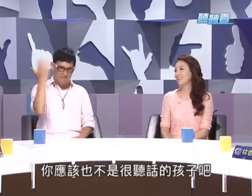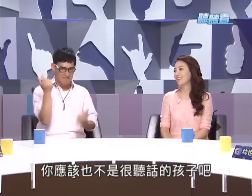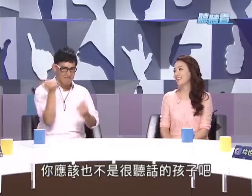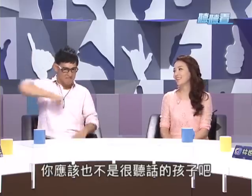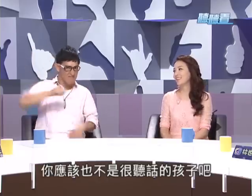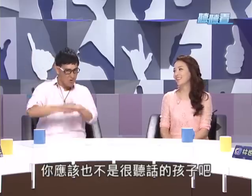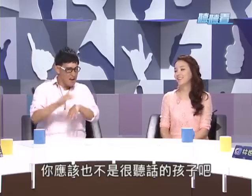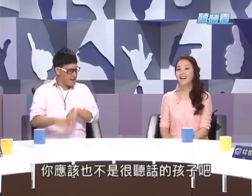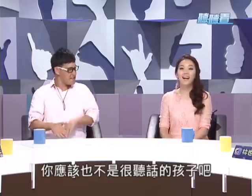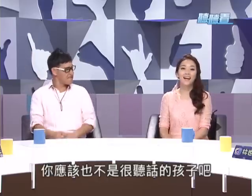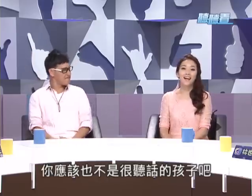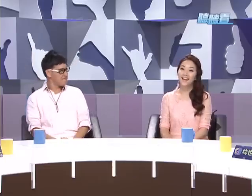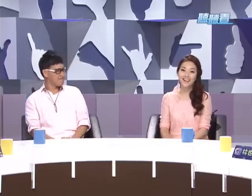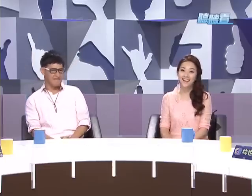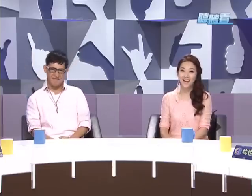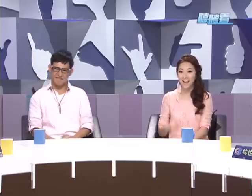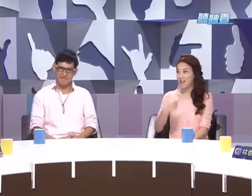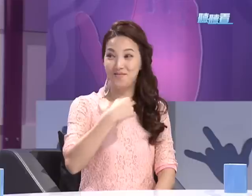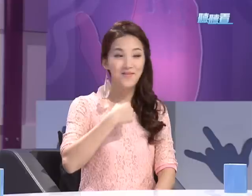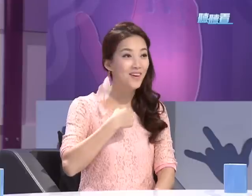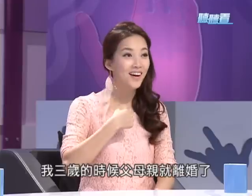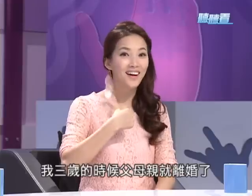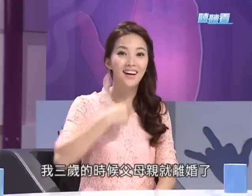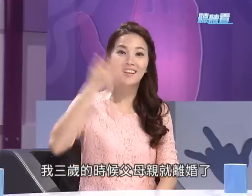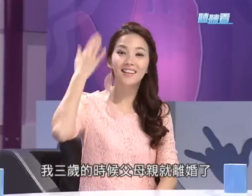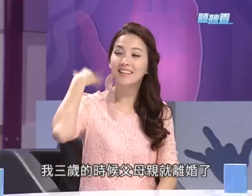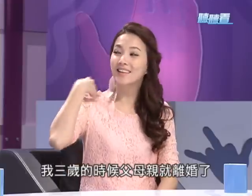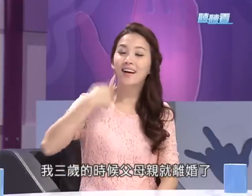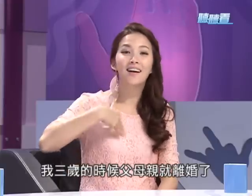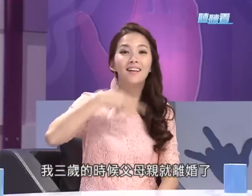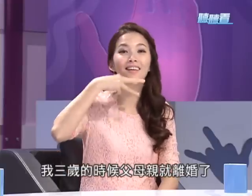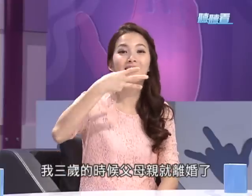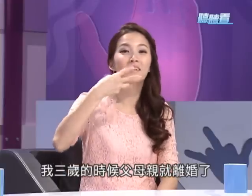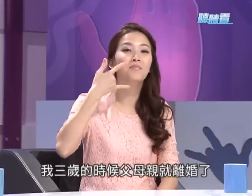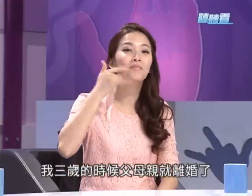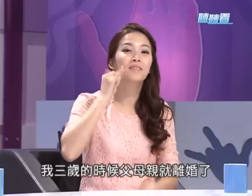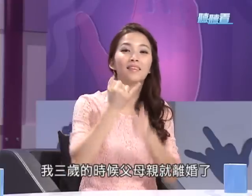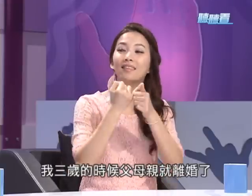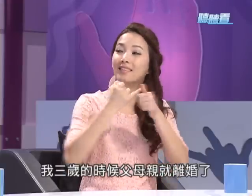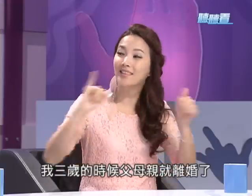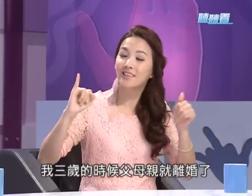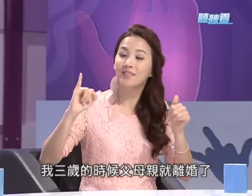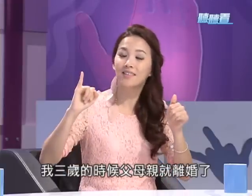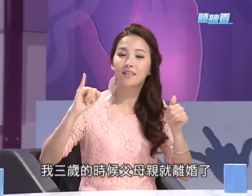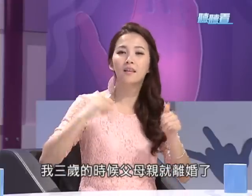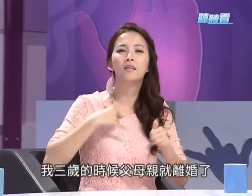很听话的孩子吧？ 我3岁的时候啊，父母亲就离婚了，